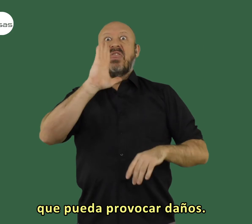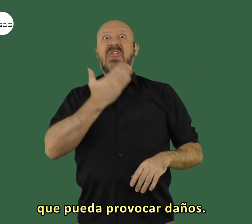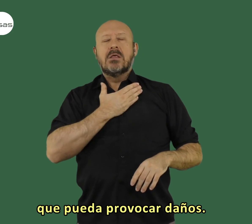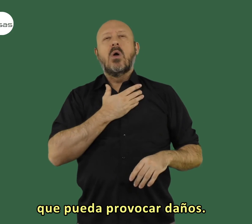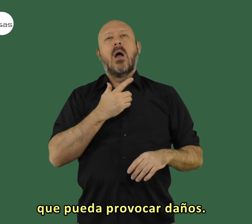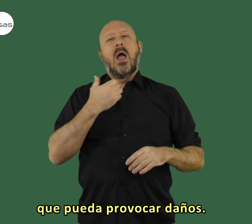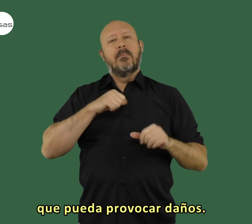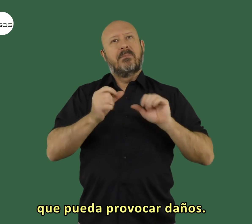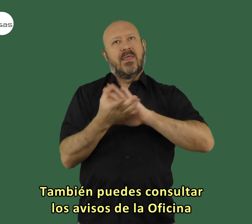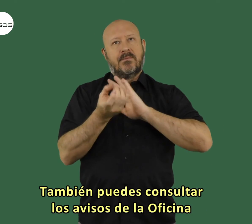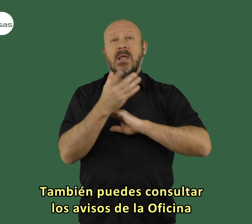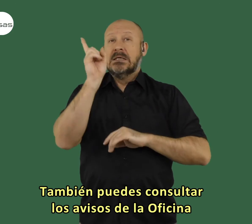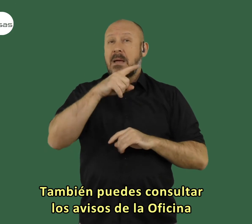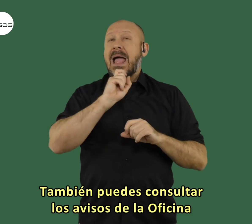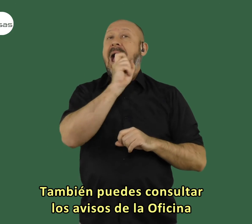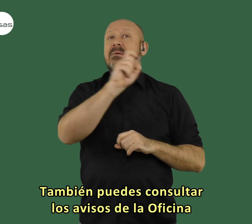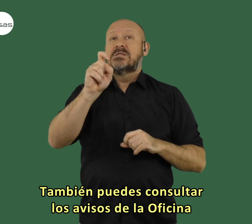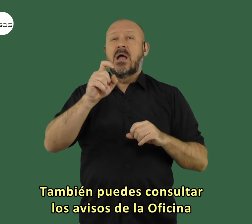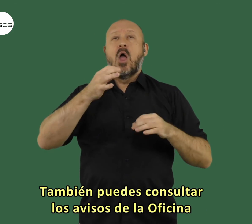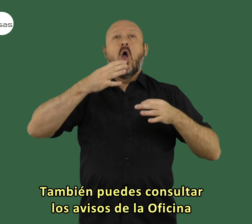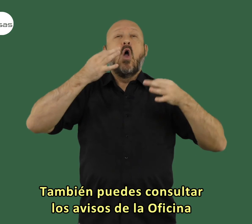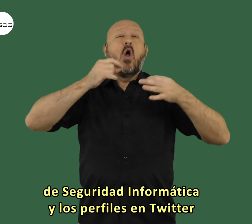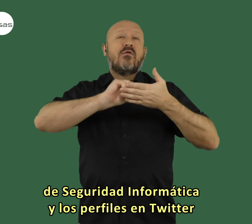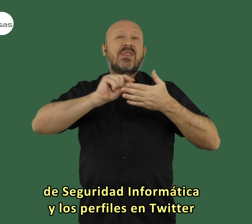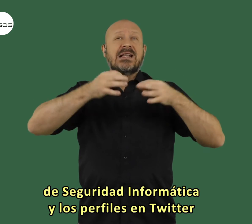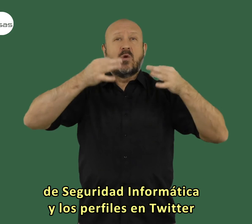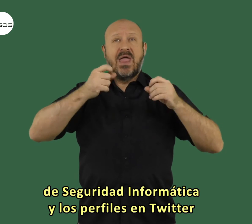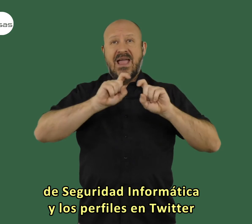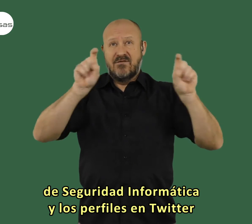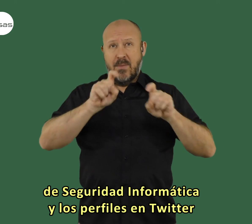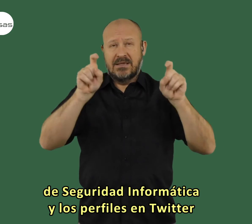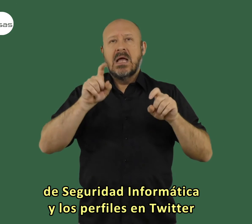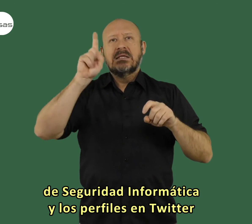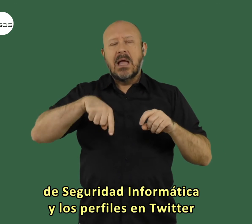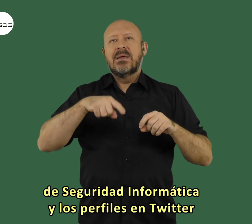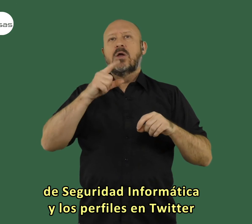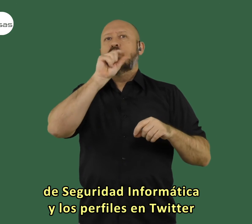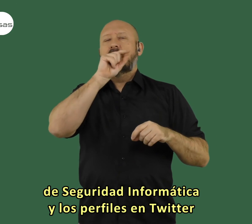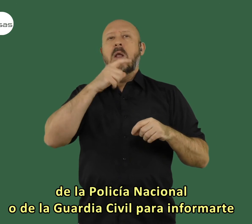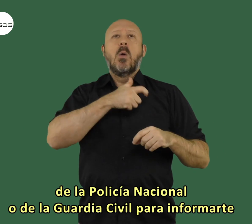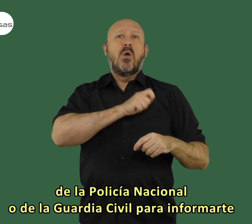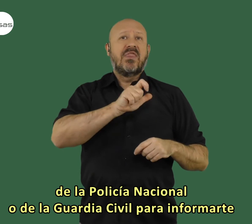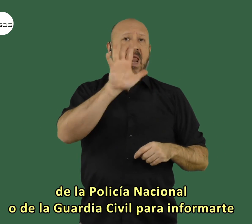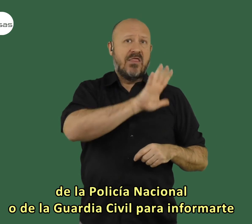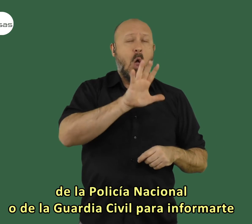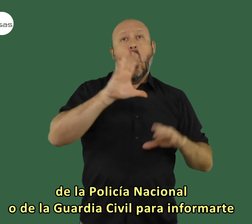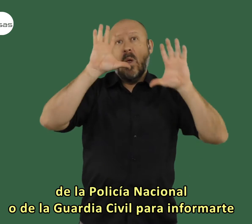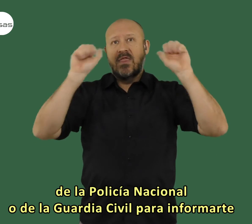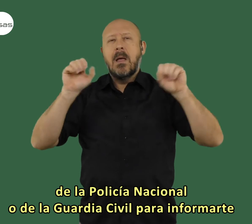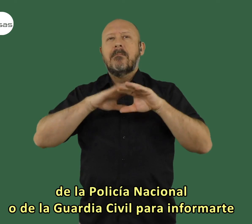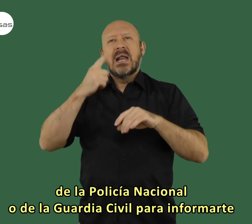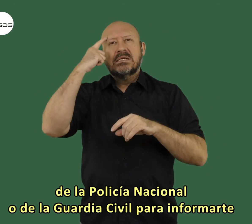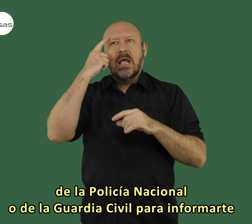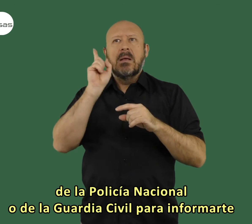pueda provocar daños. También puedes consultar los avisos de la Oficina de Seguridad Informática y los perfiles en Twitter de la Policía Nacional o de